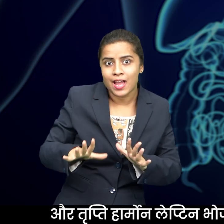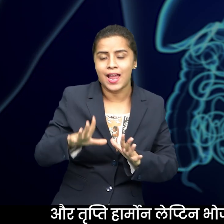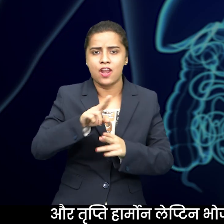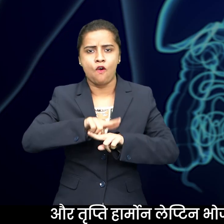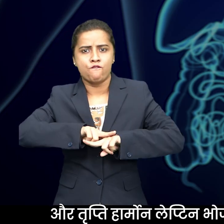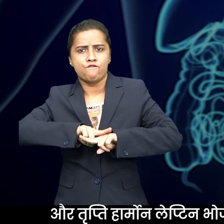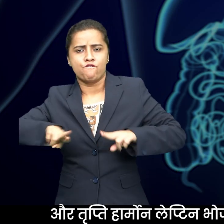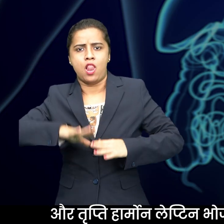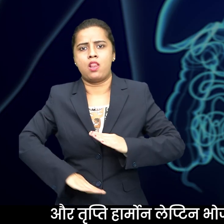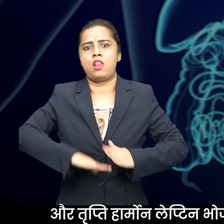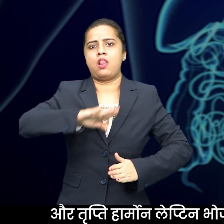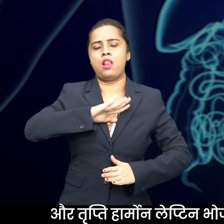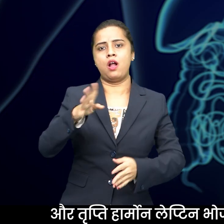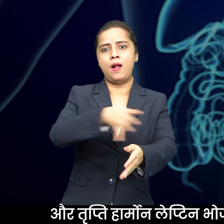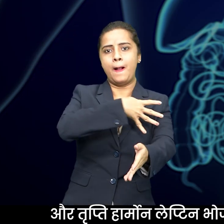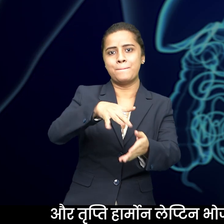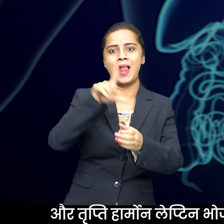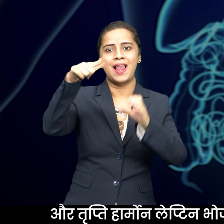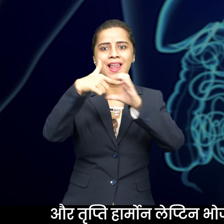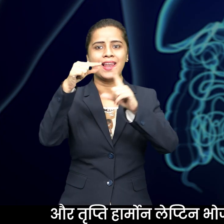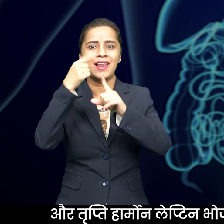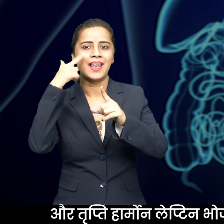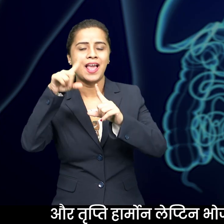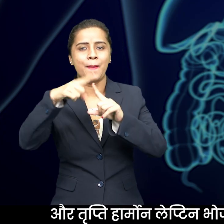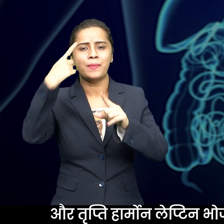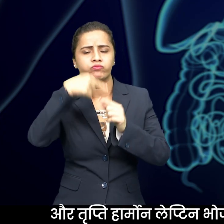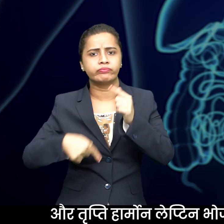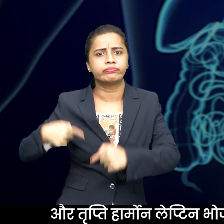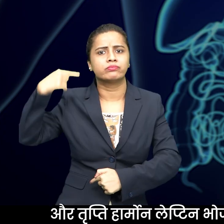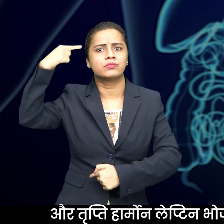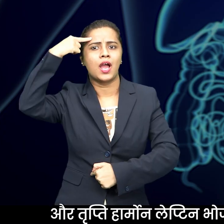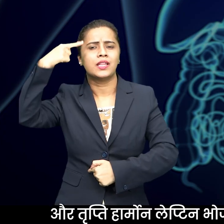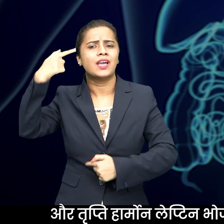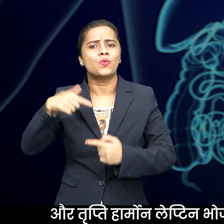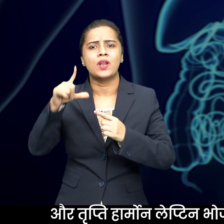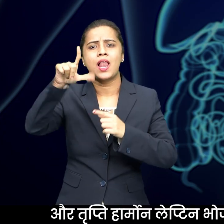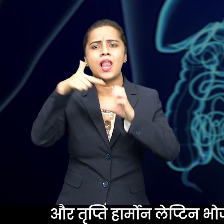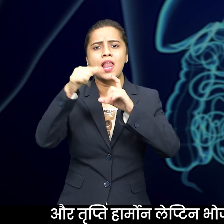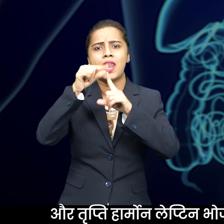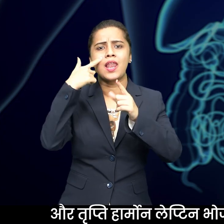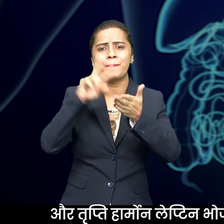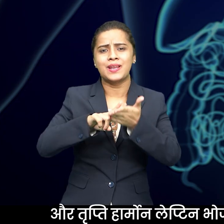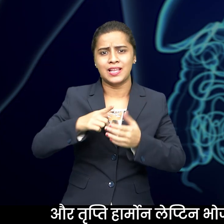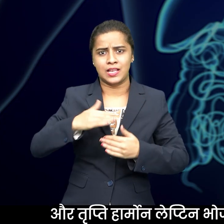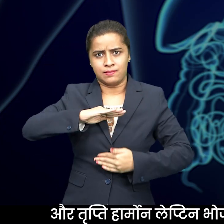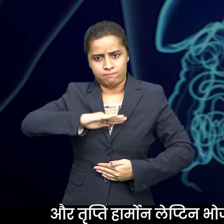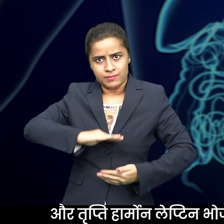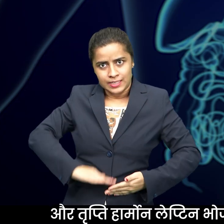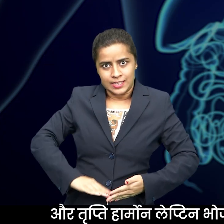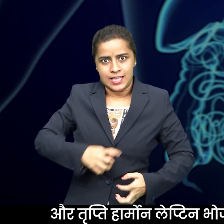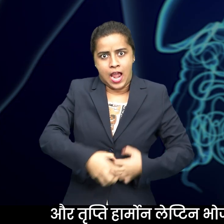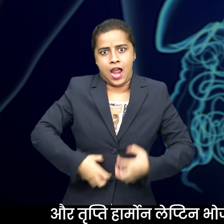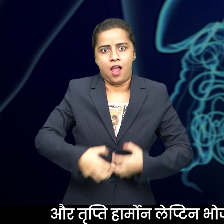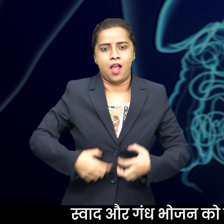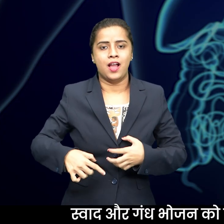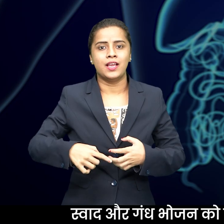और तृप्ति हार्मोन लेप्टिन भोजन का सेवन बंद करने का संकेत देता